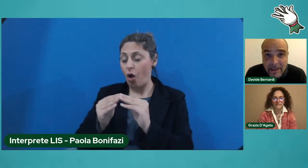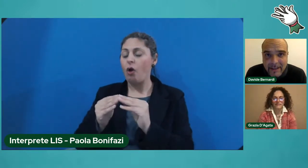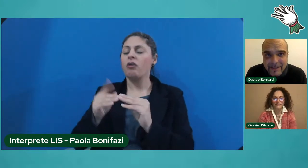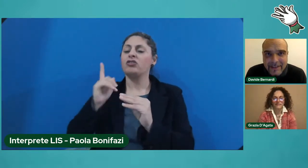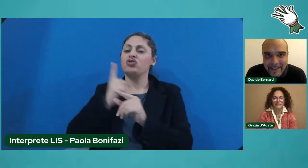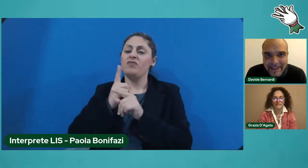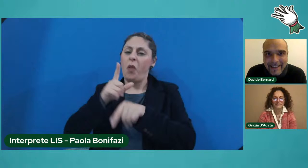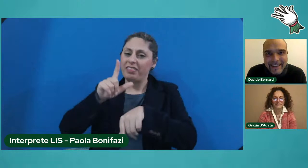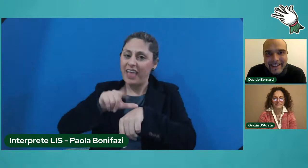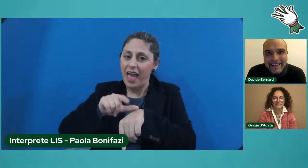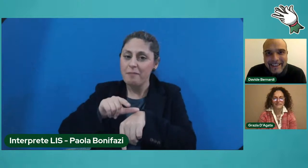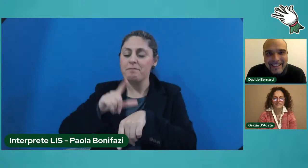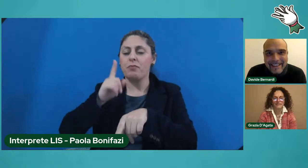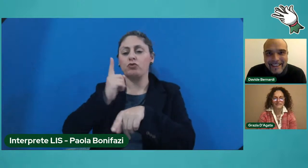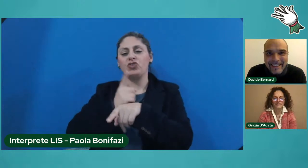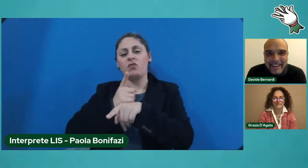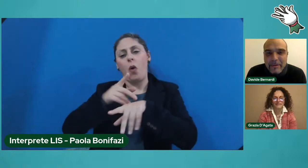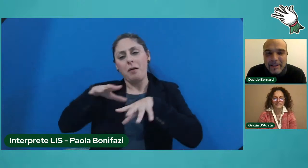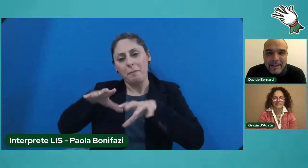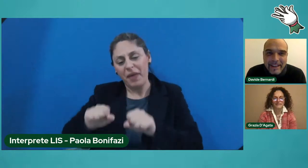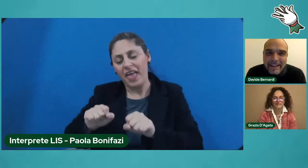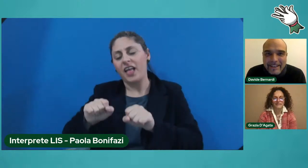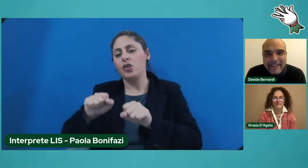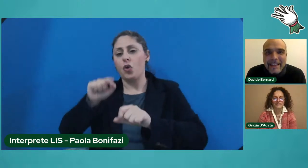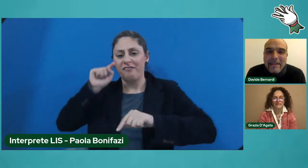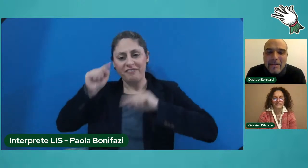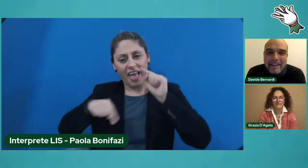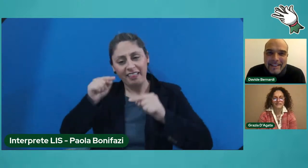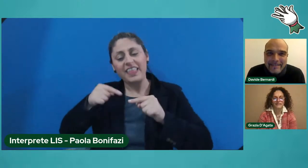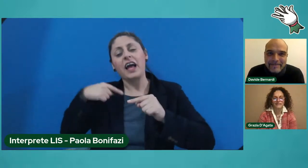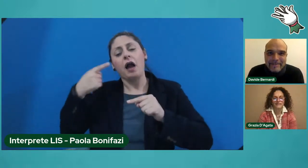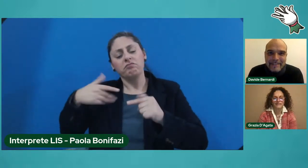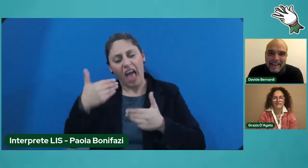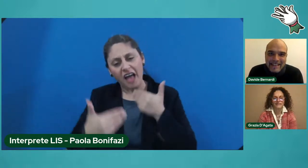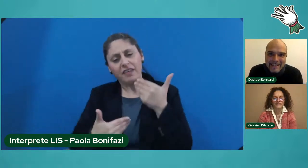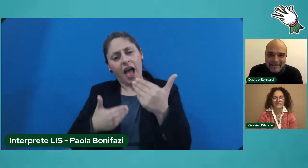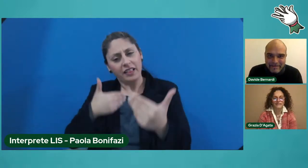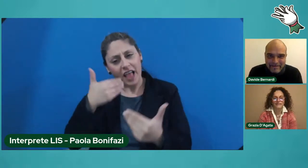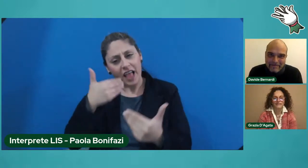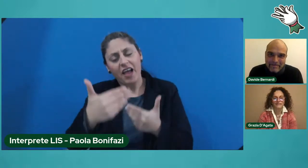tanta fatica e quindi andiamo avanti. Grazie.